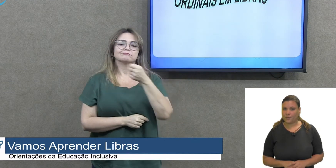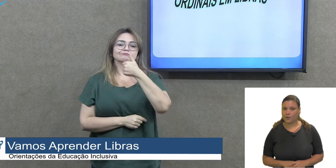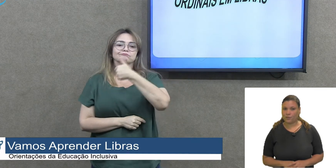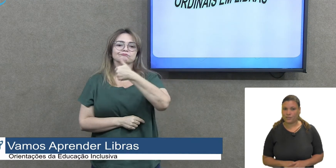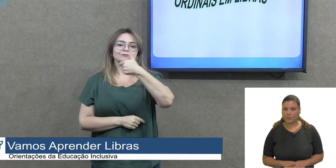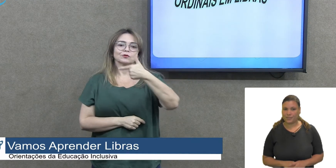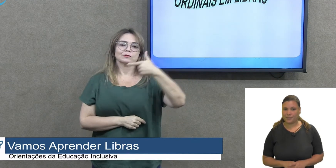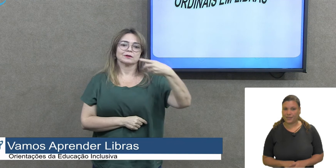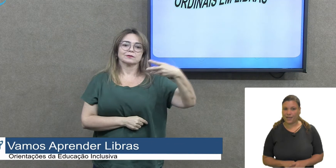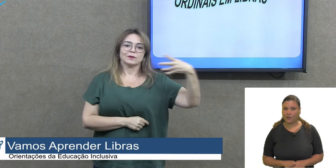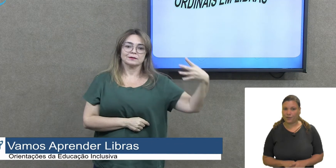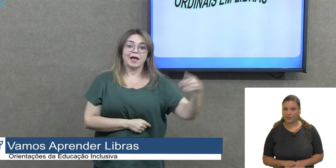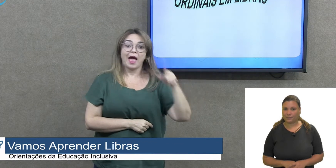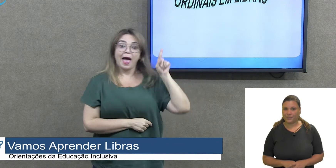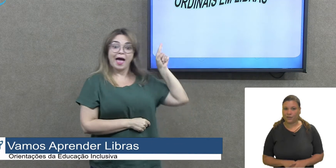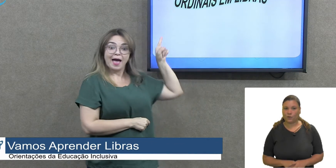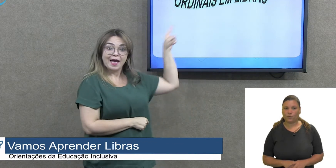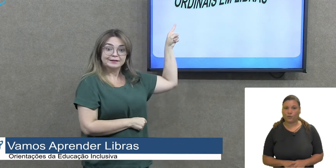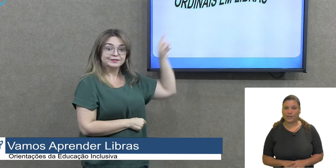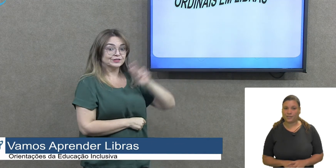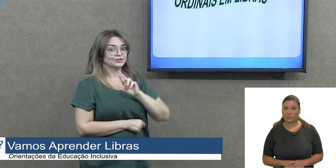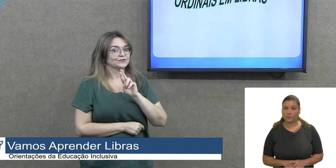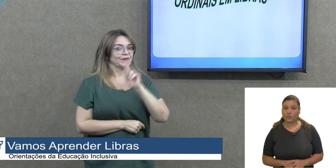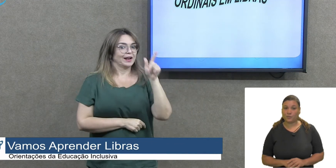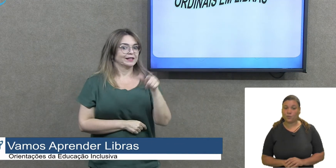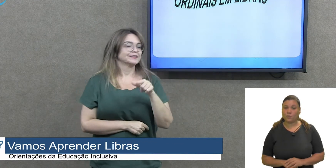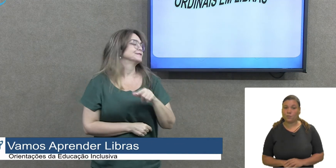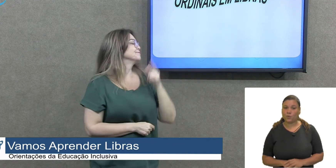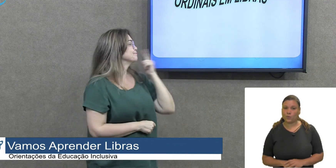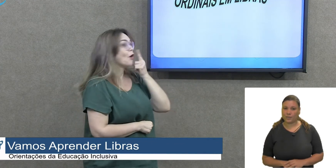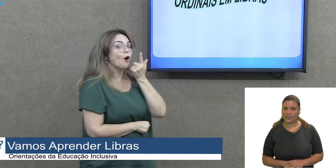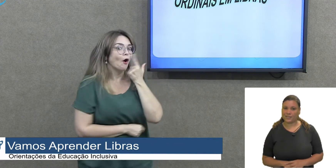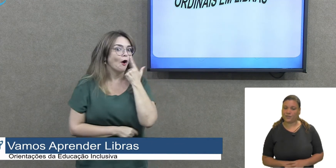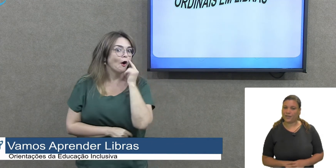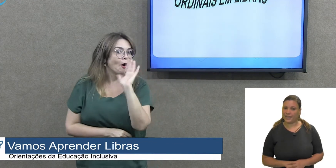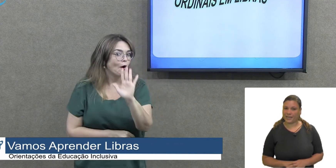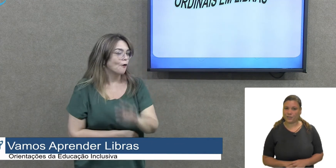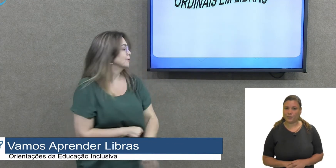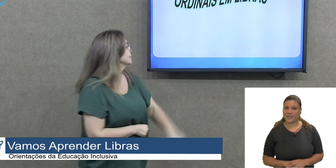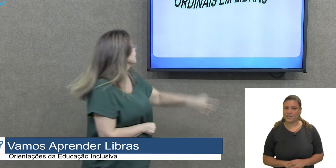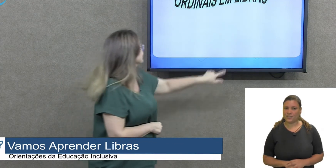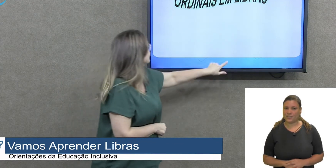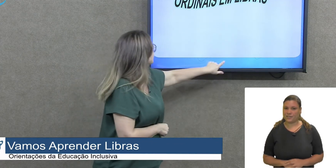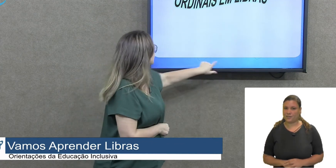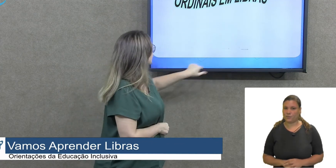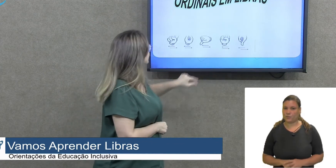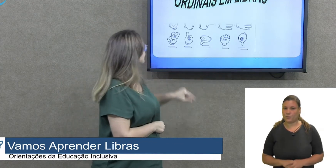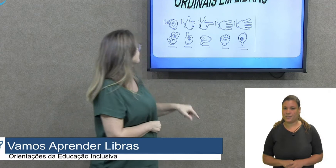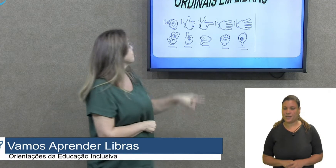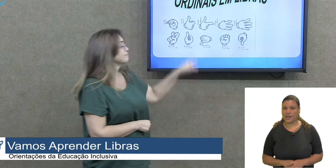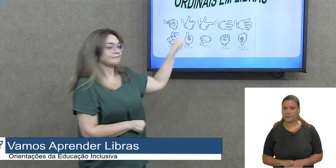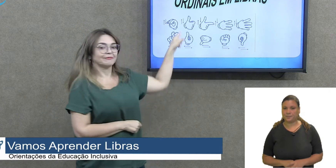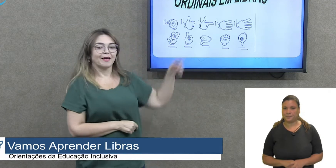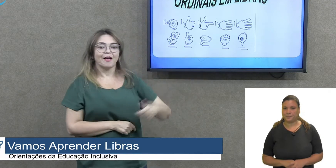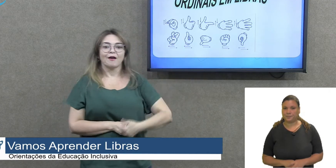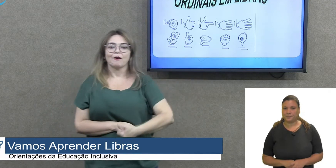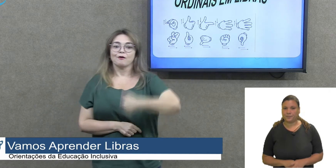Não é igual, você vai perceber agora. Configuração de mão muda, é diferente. Preste atenção, vou te